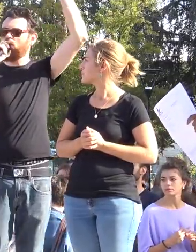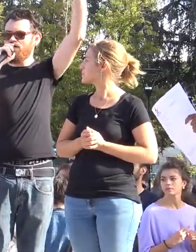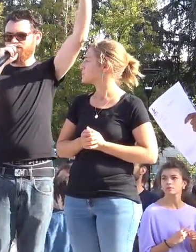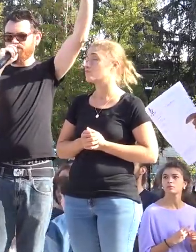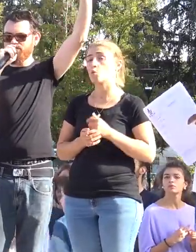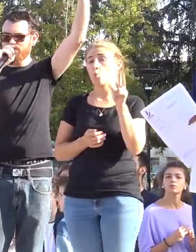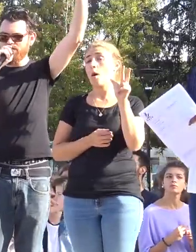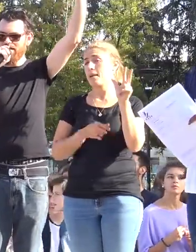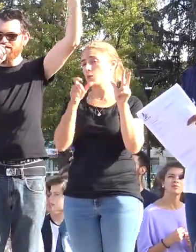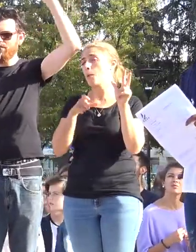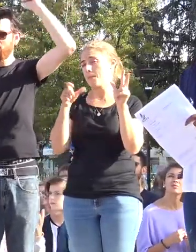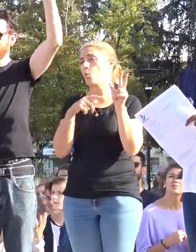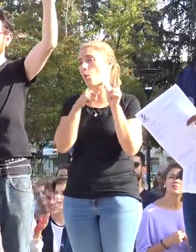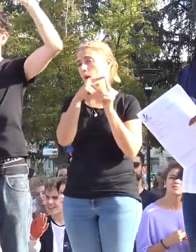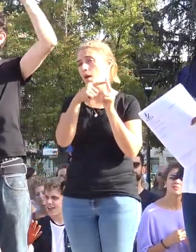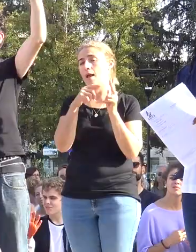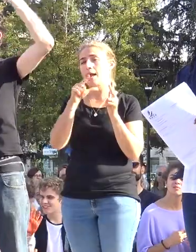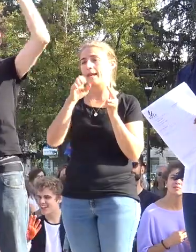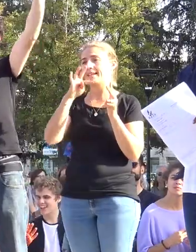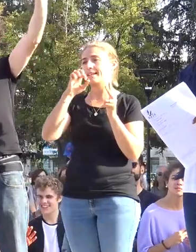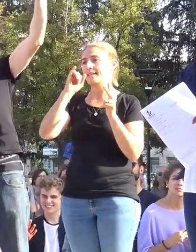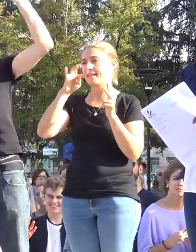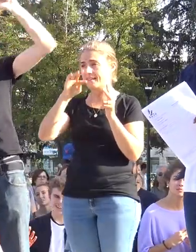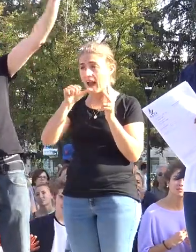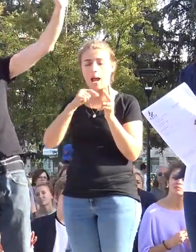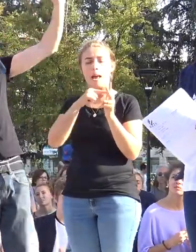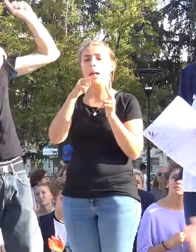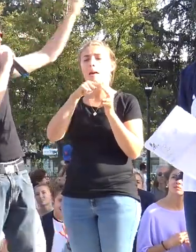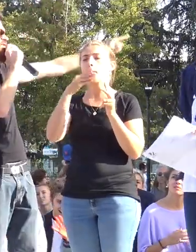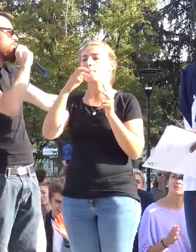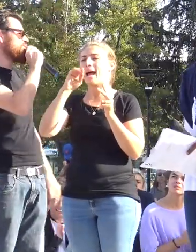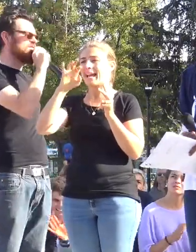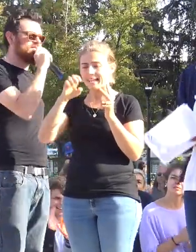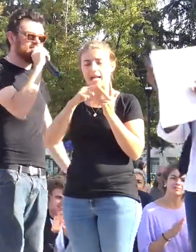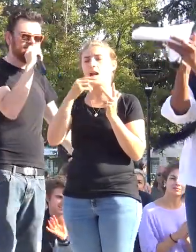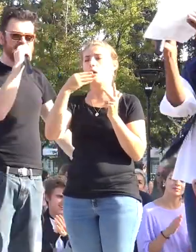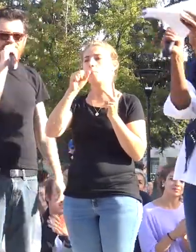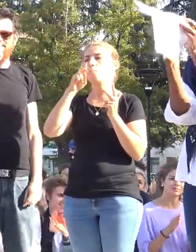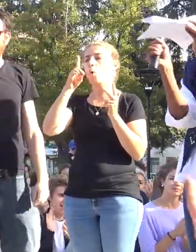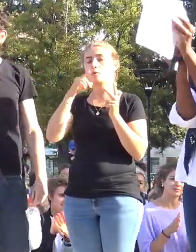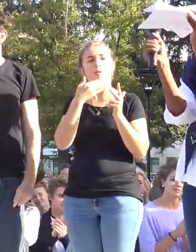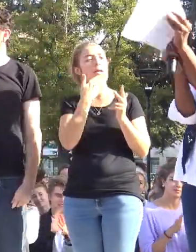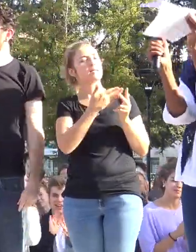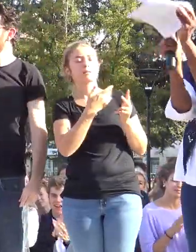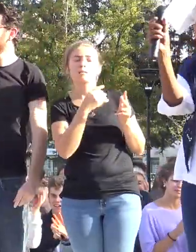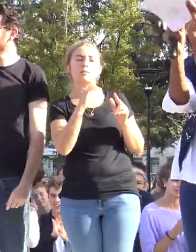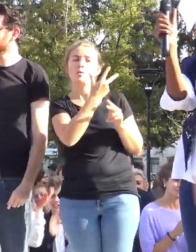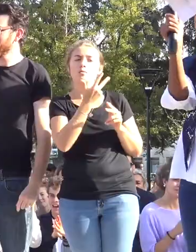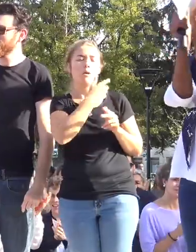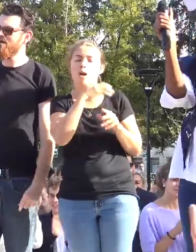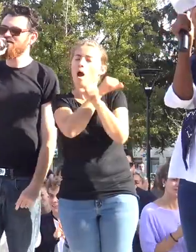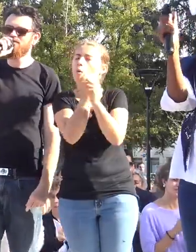Elles sont trois. Elles s'appellent Laetitia, Marie et Maud. C'est les principales actrices, on les applaudit. Elles sont